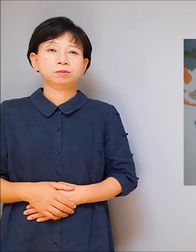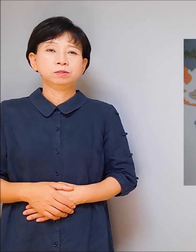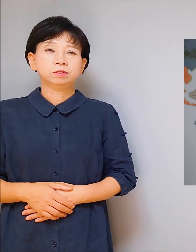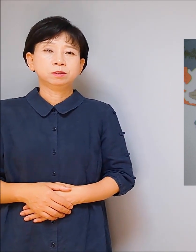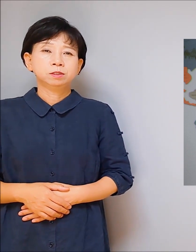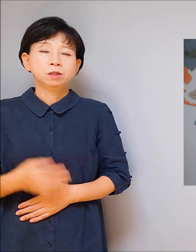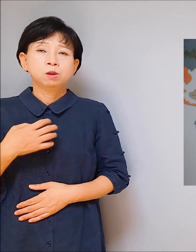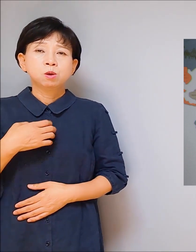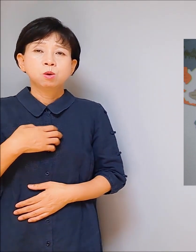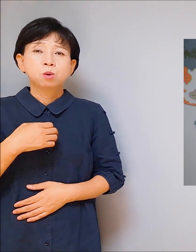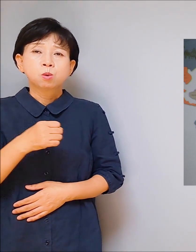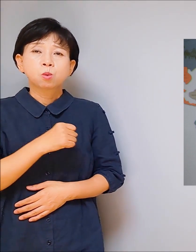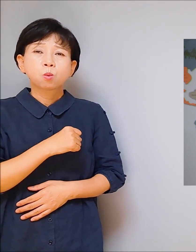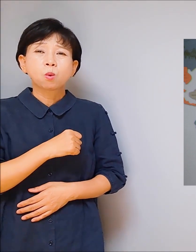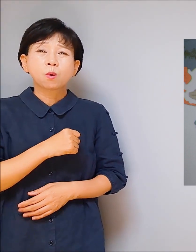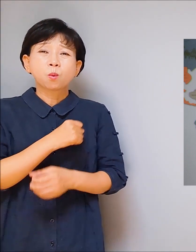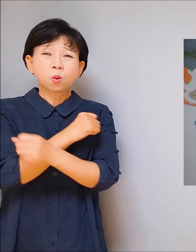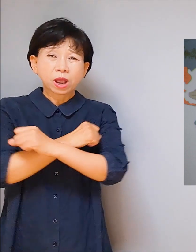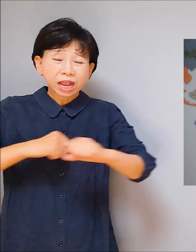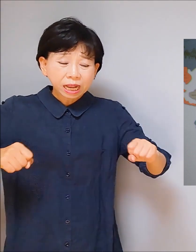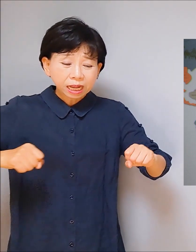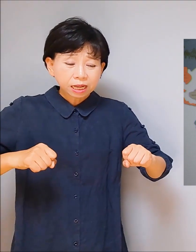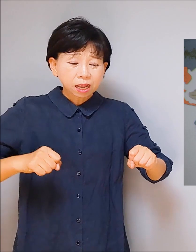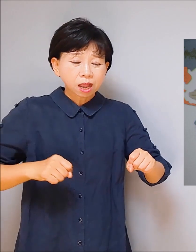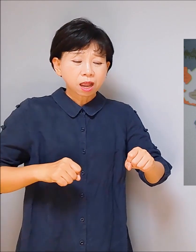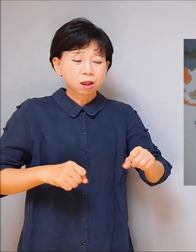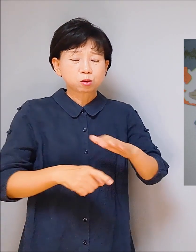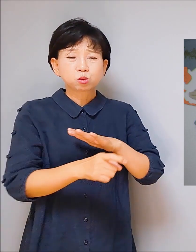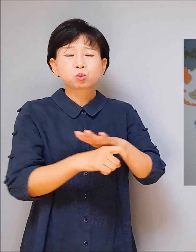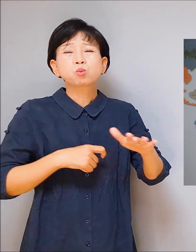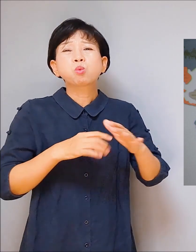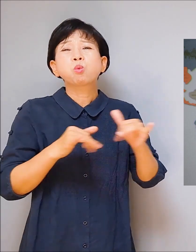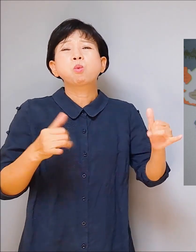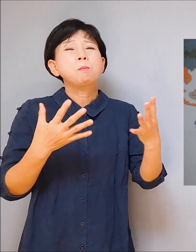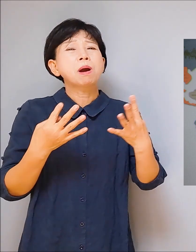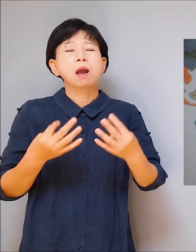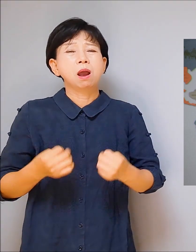사실 광야는 도적대가 많습니다. 그래서 항상 위험해요.